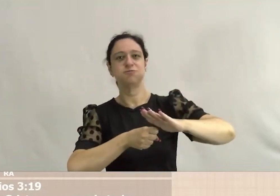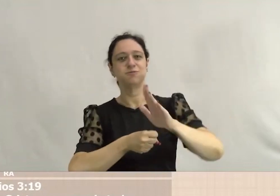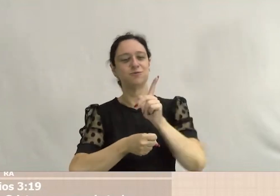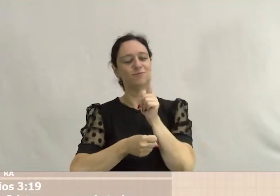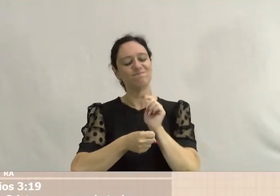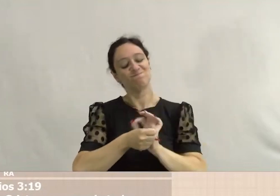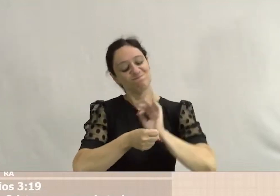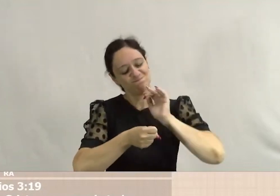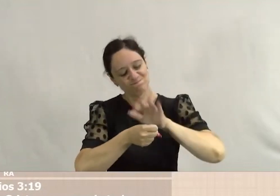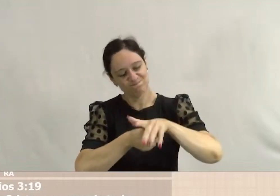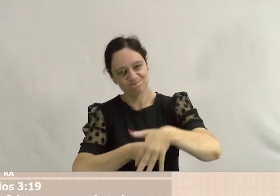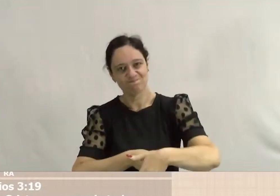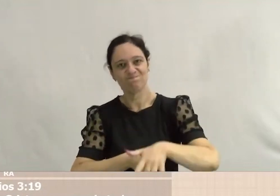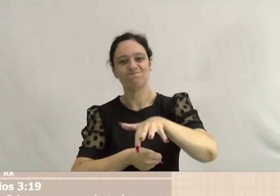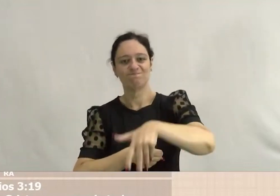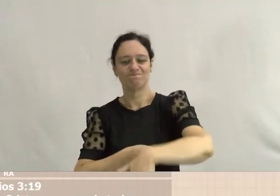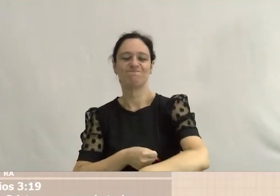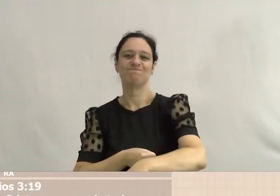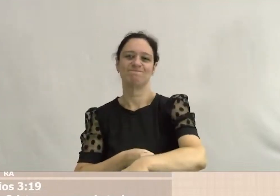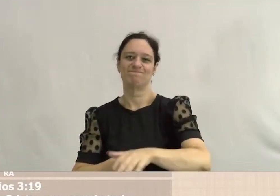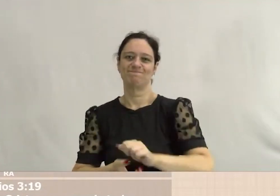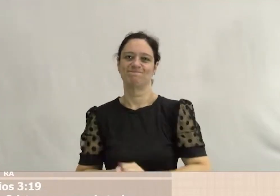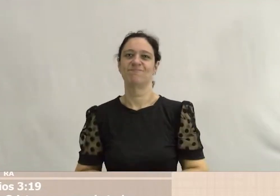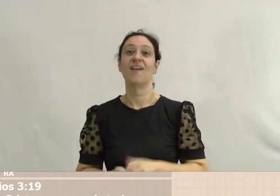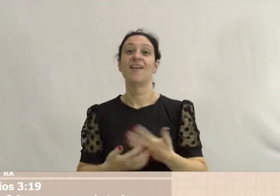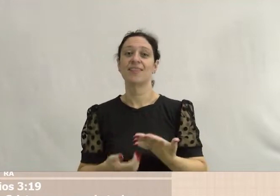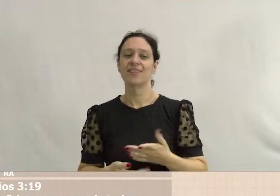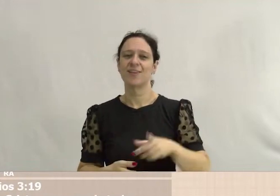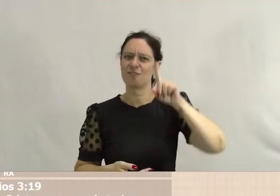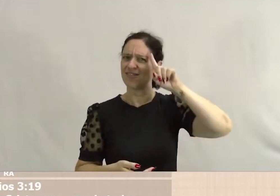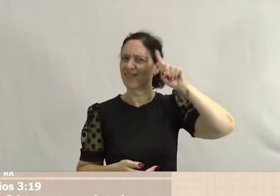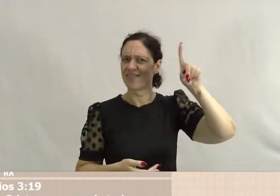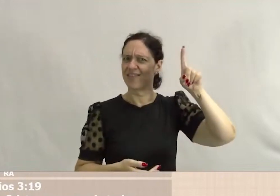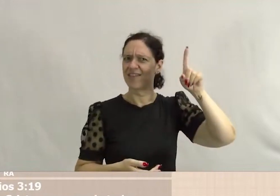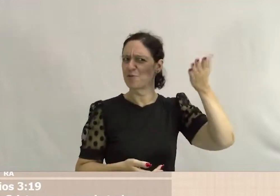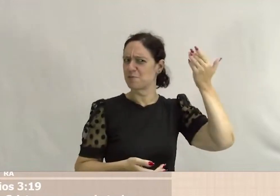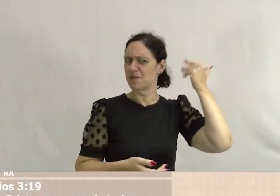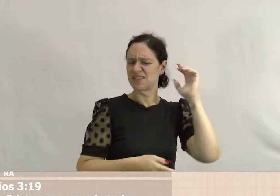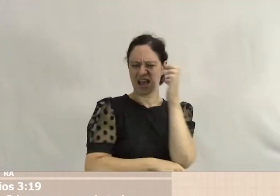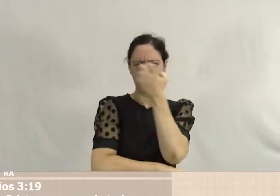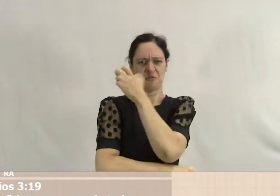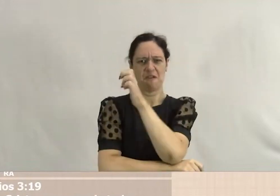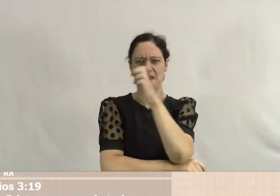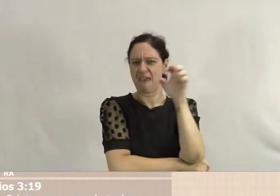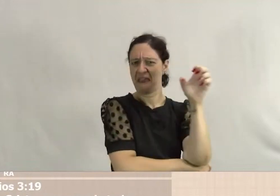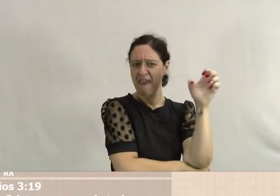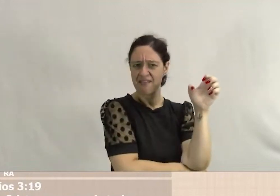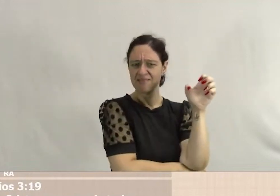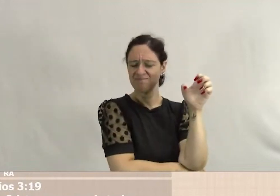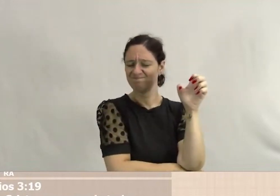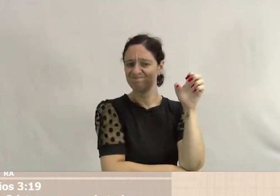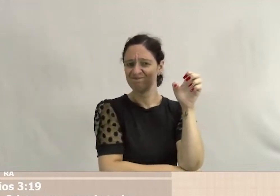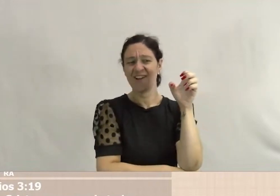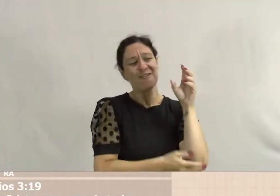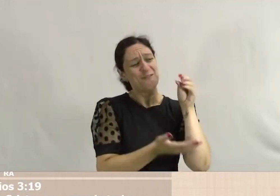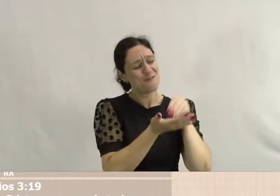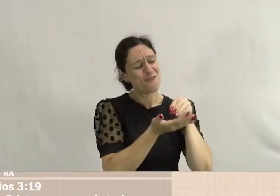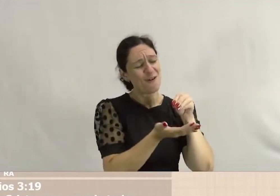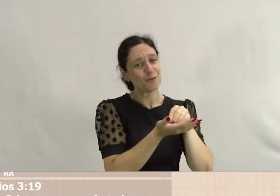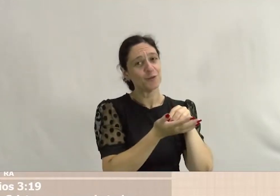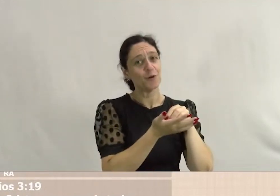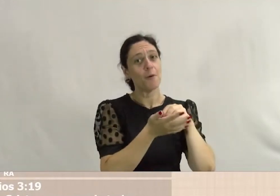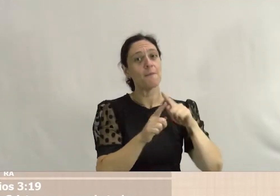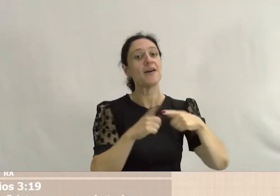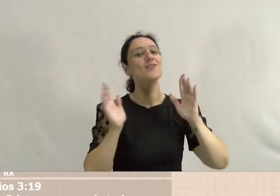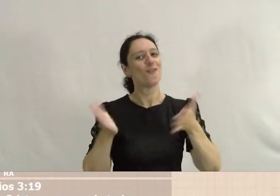de Deus. O que Deus não conseguiu fazer no jardim do Éden, e Deus está fazendo hoje